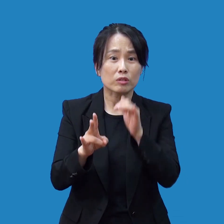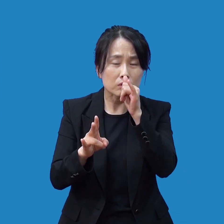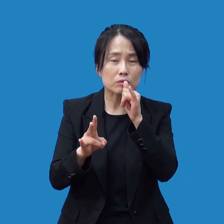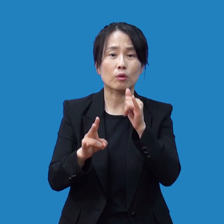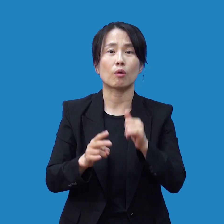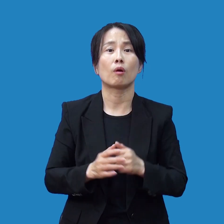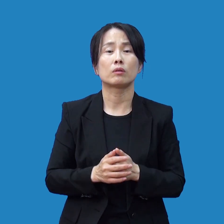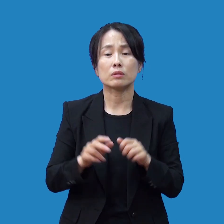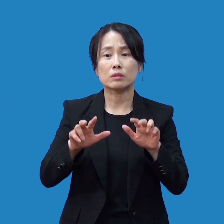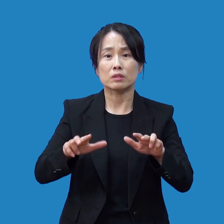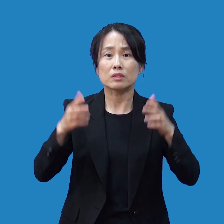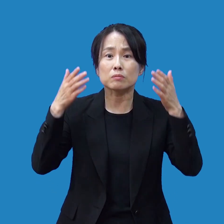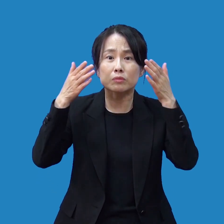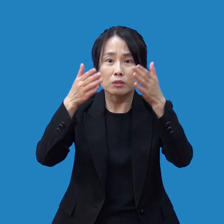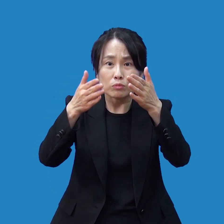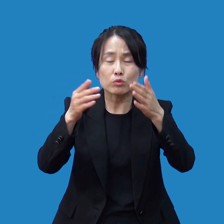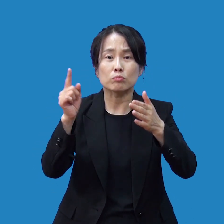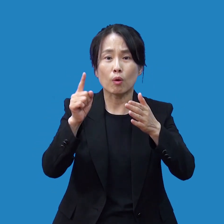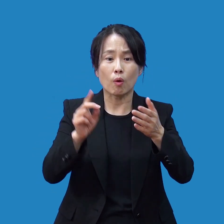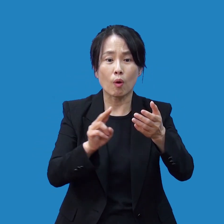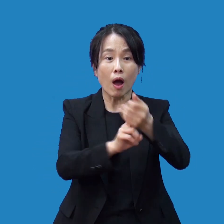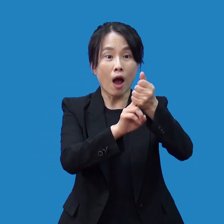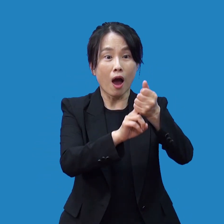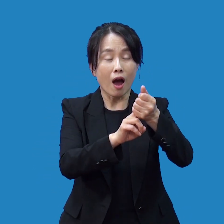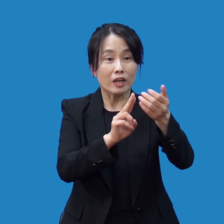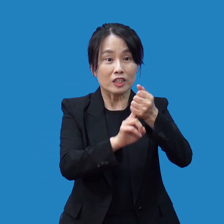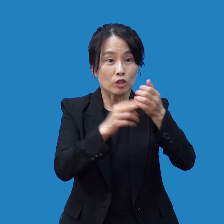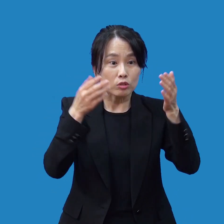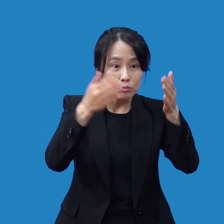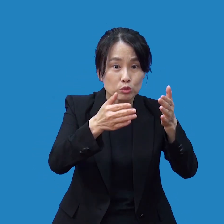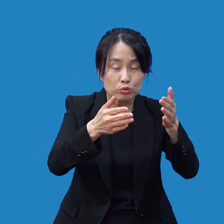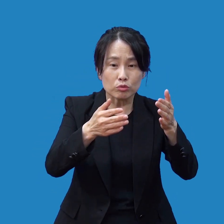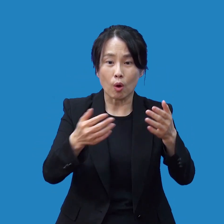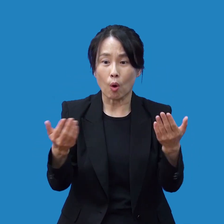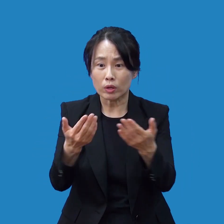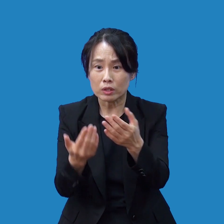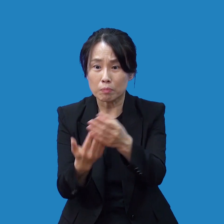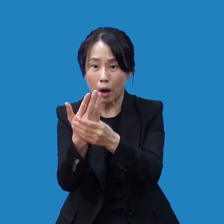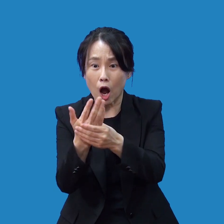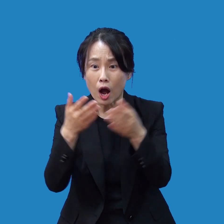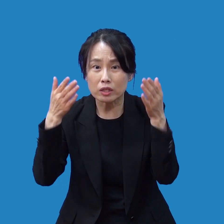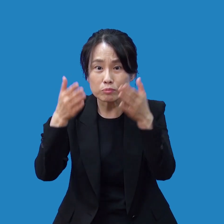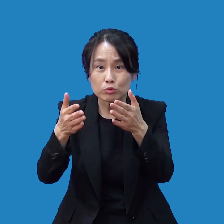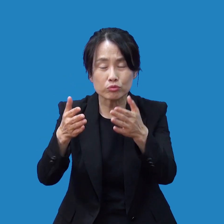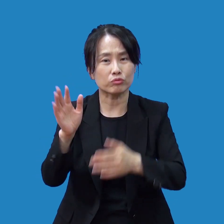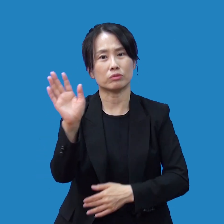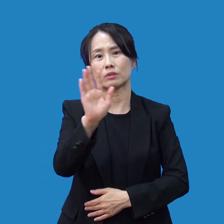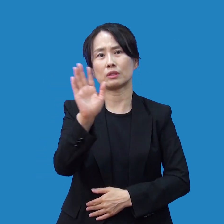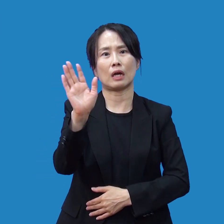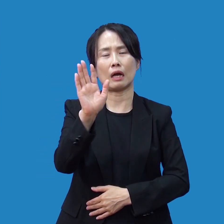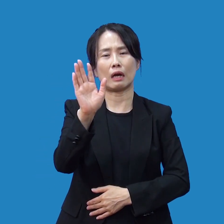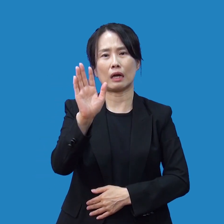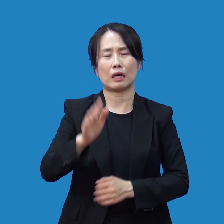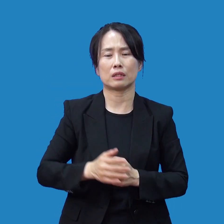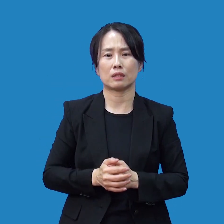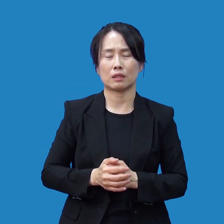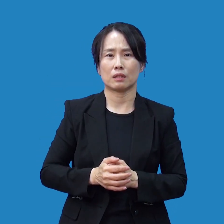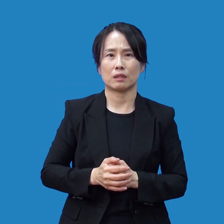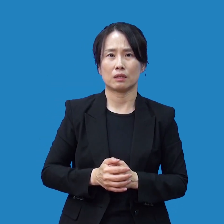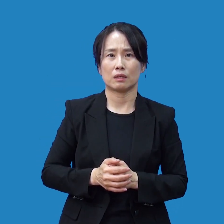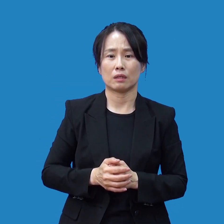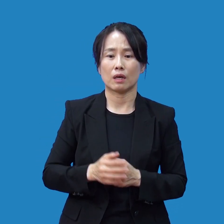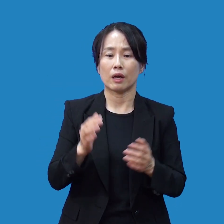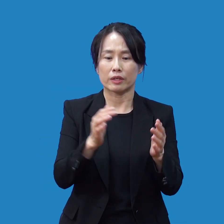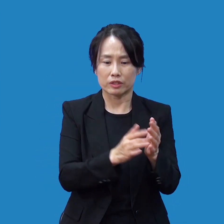무엇을 주목합니까? 그 기적을 주목합니까? 현상을 주목합니까? 아닙니다. 성령의 수요자